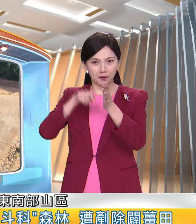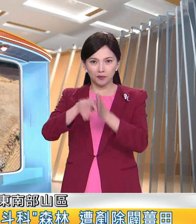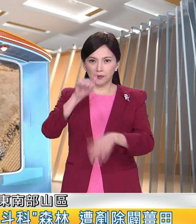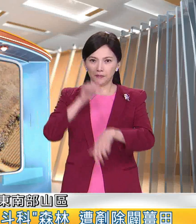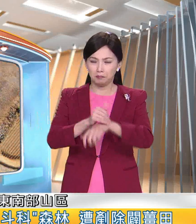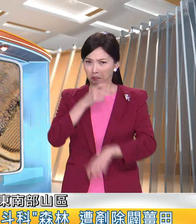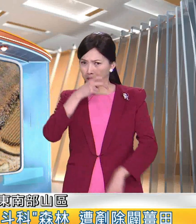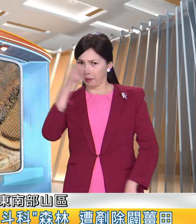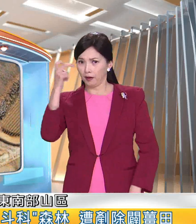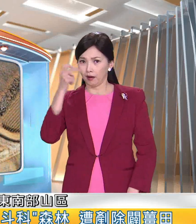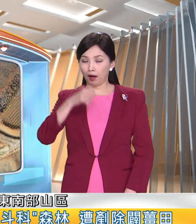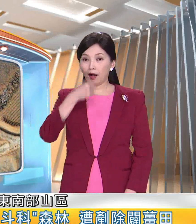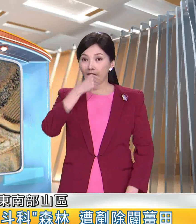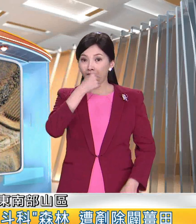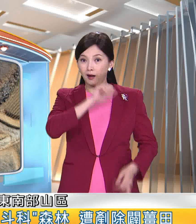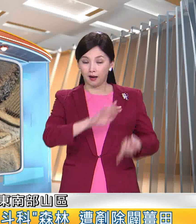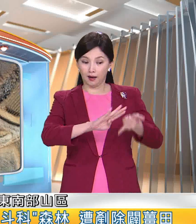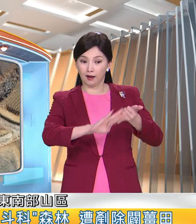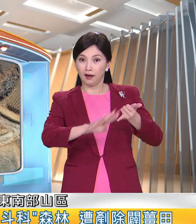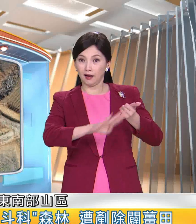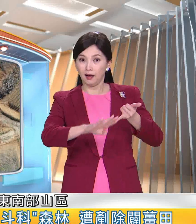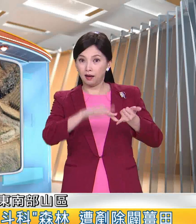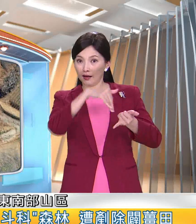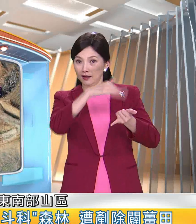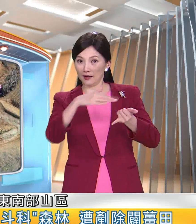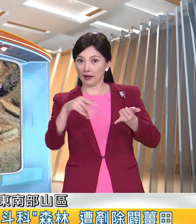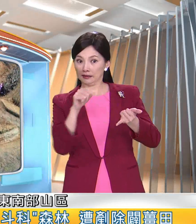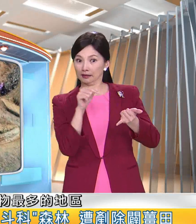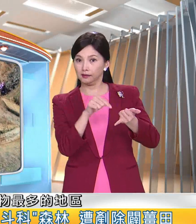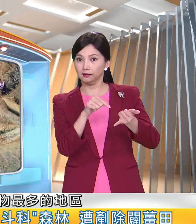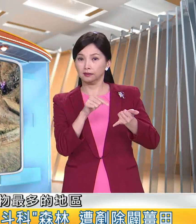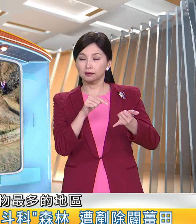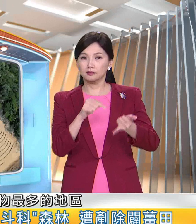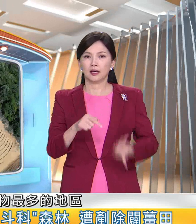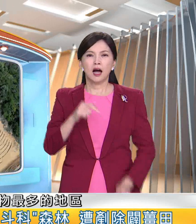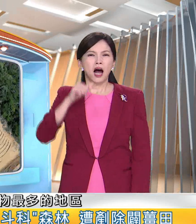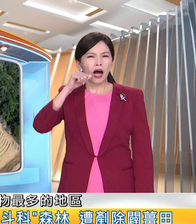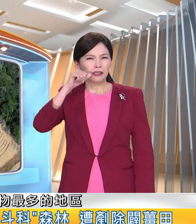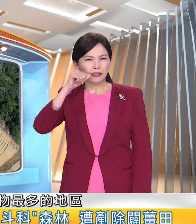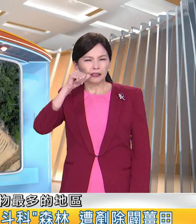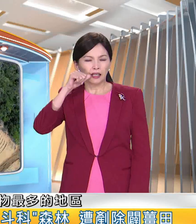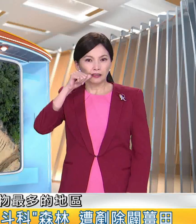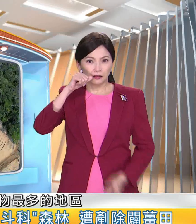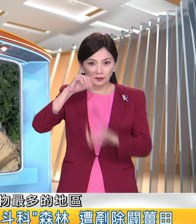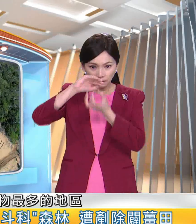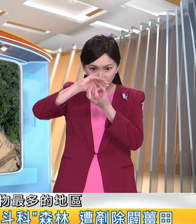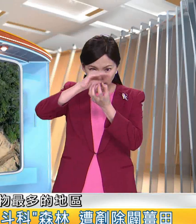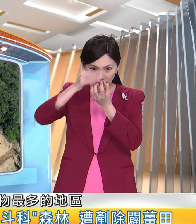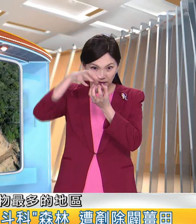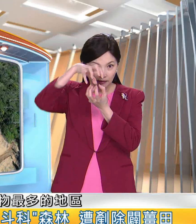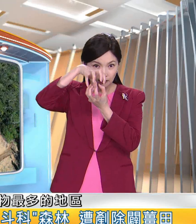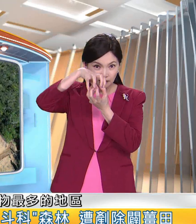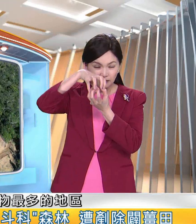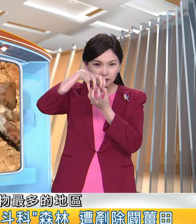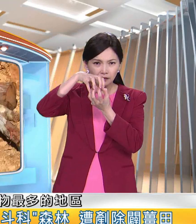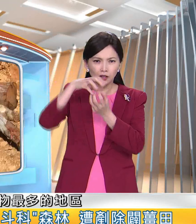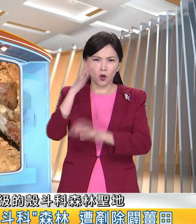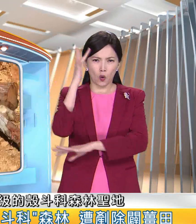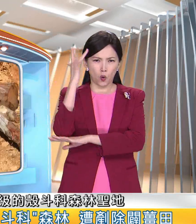有学者发现，台湾东南部山区可能是蝌蚪科植物最多的地区，而这可能